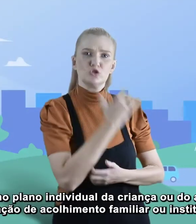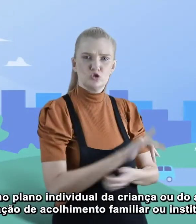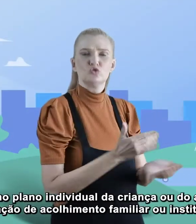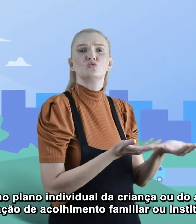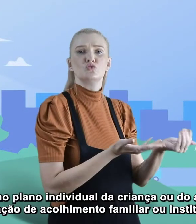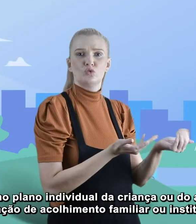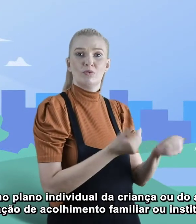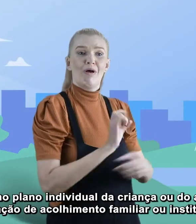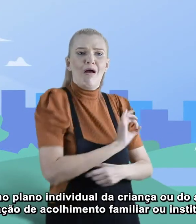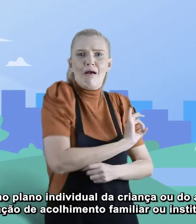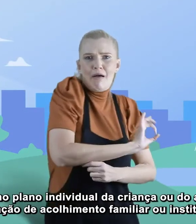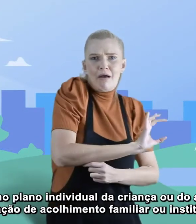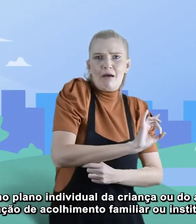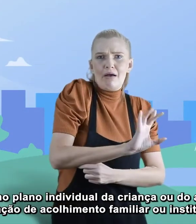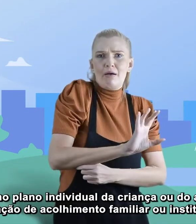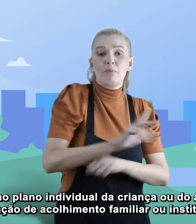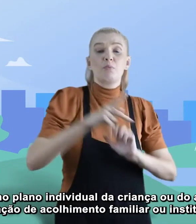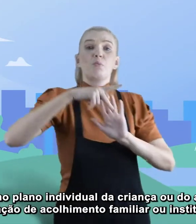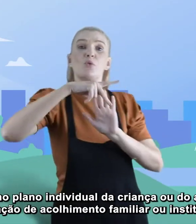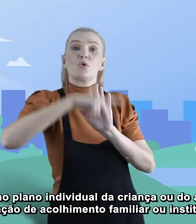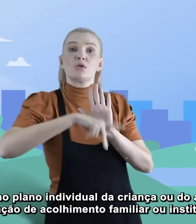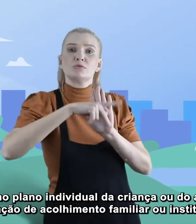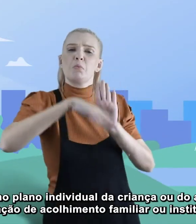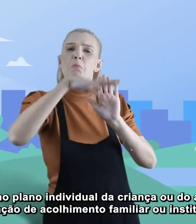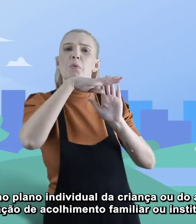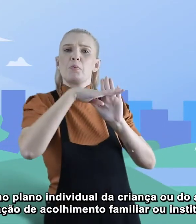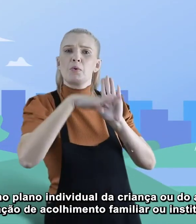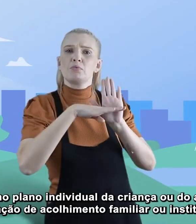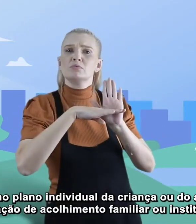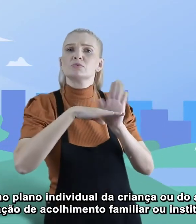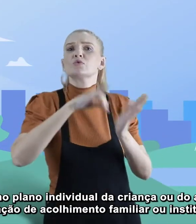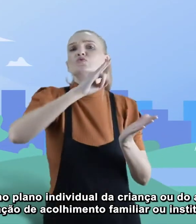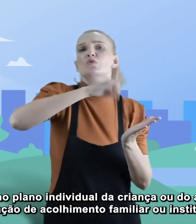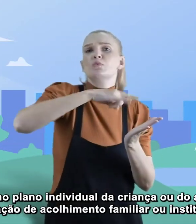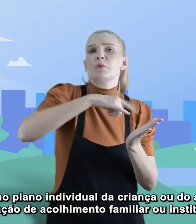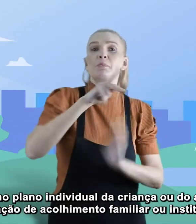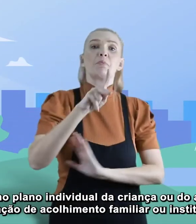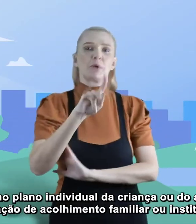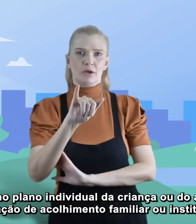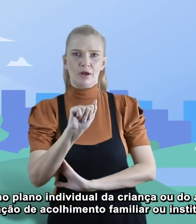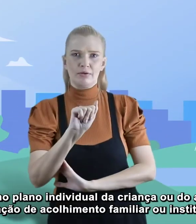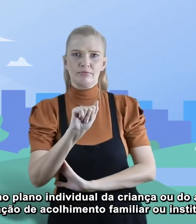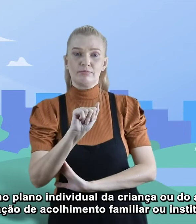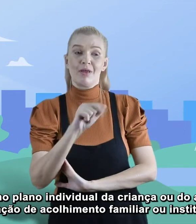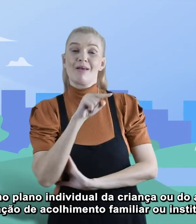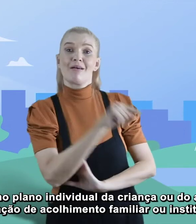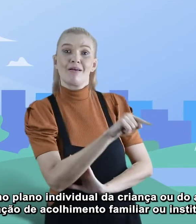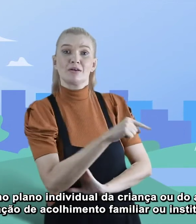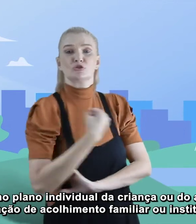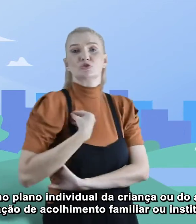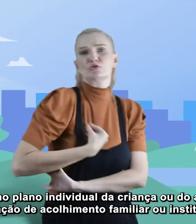Constarão no plano individual da criança ou do adolescente em situação de acolhimento familiar ou institucional